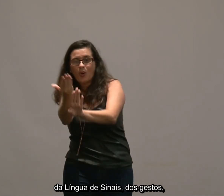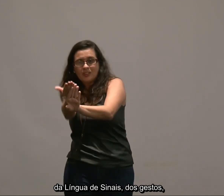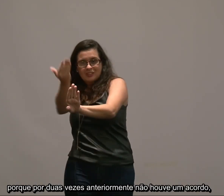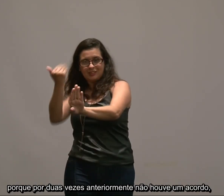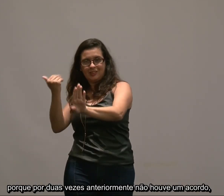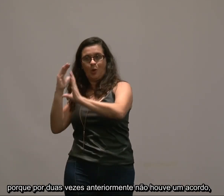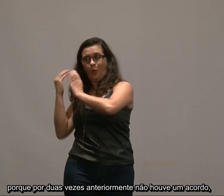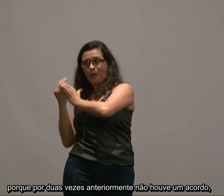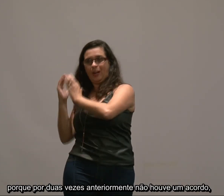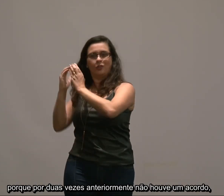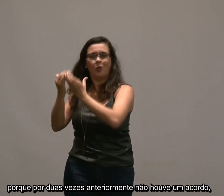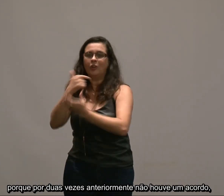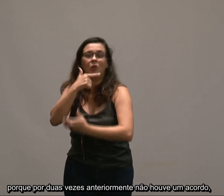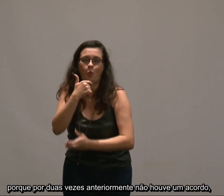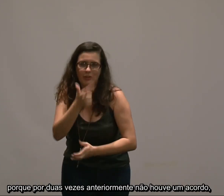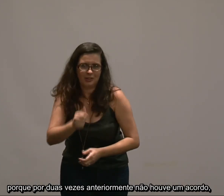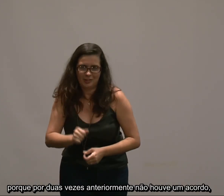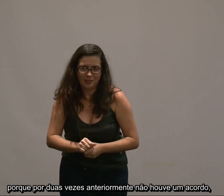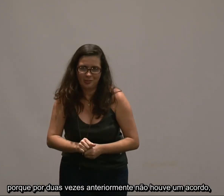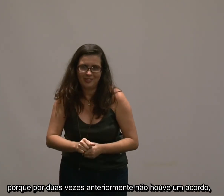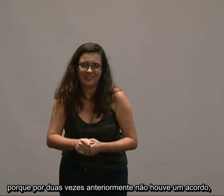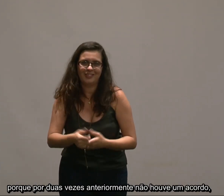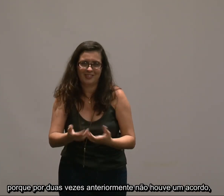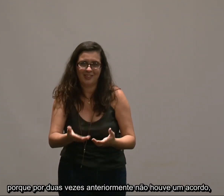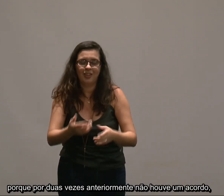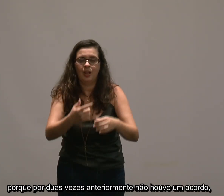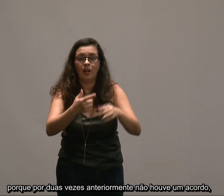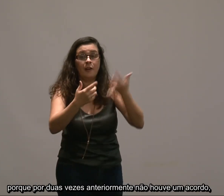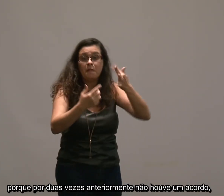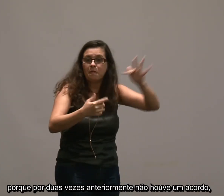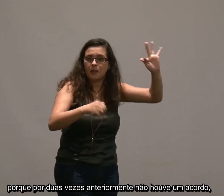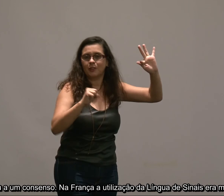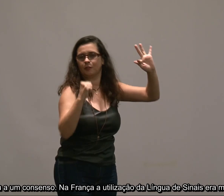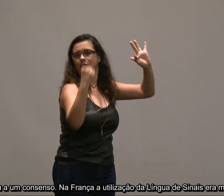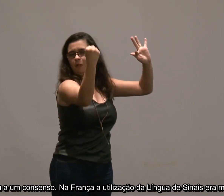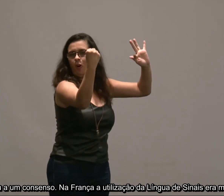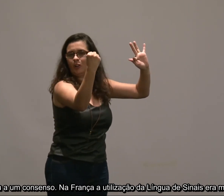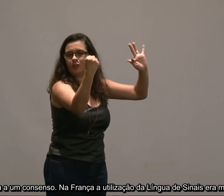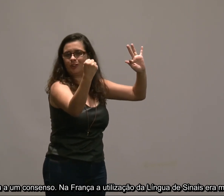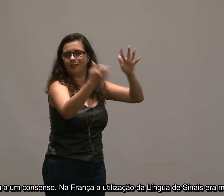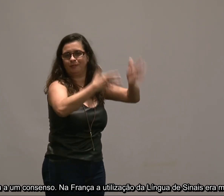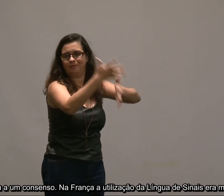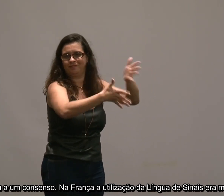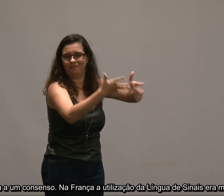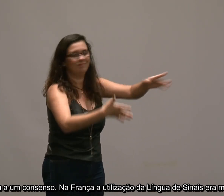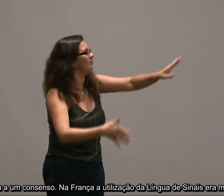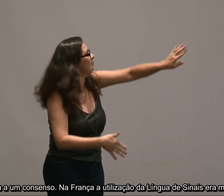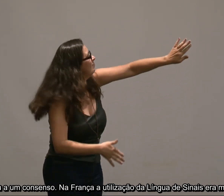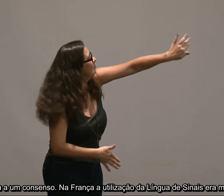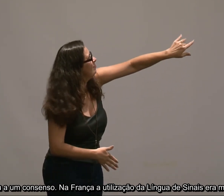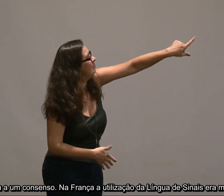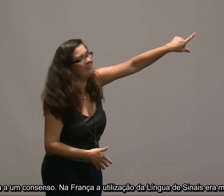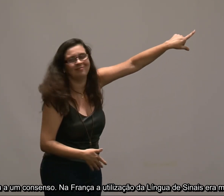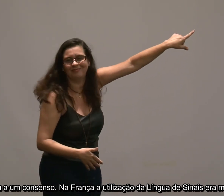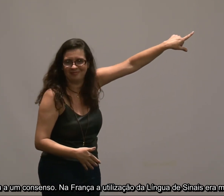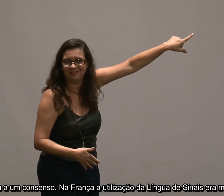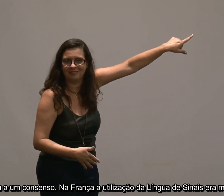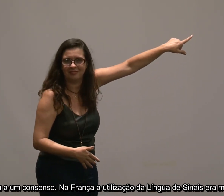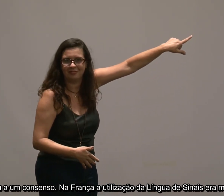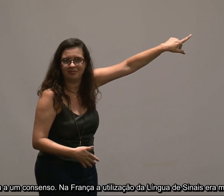porque por duas vezes anteriormente não se houve um acordo não se chegou a consenso e na França a utilização